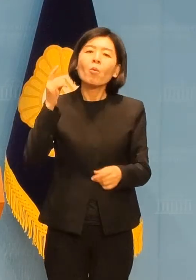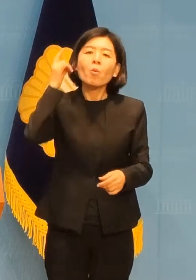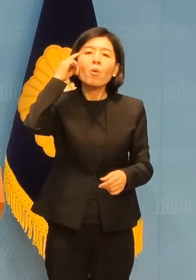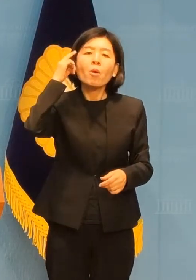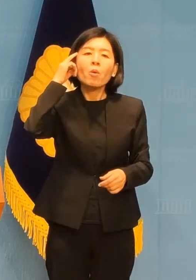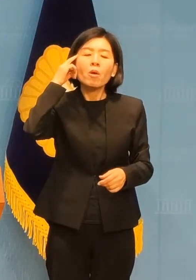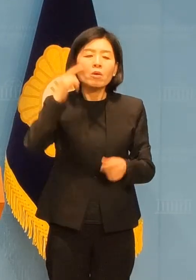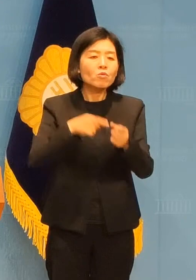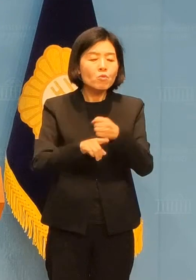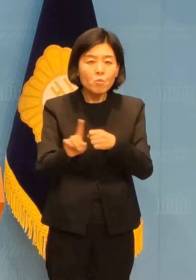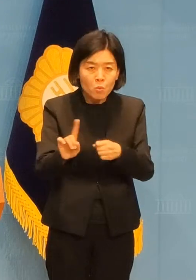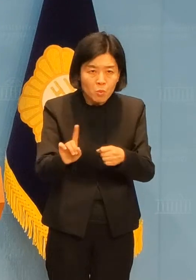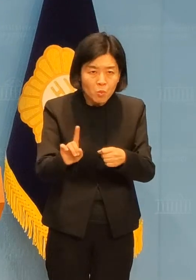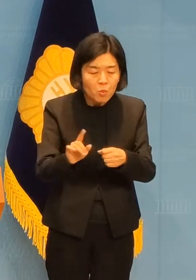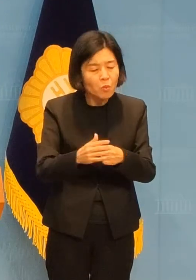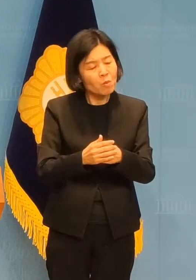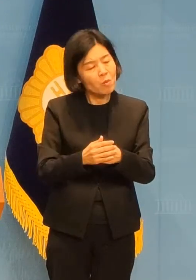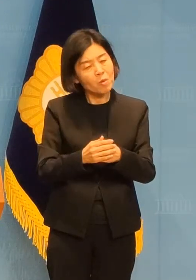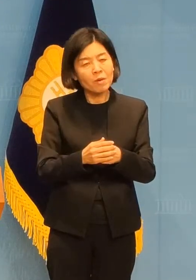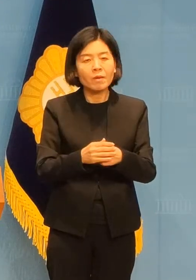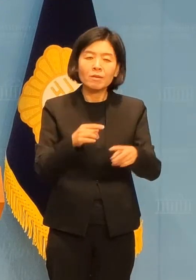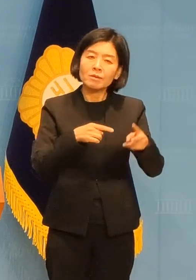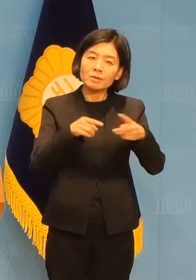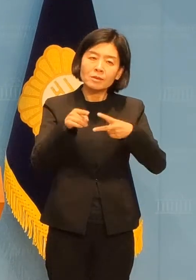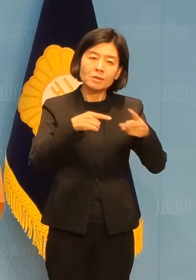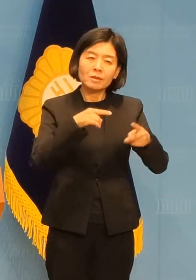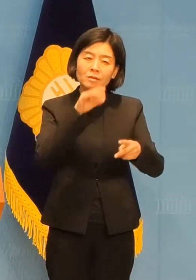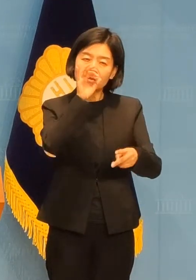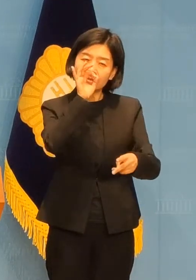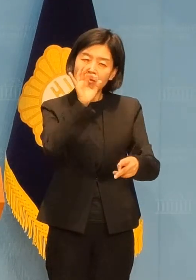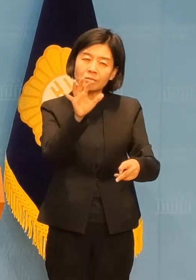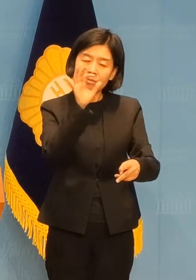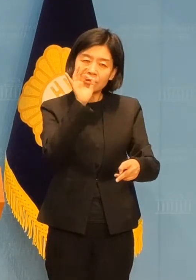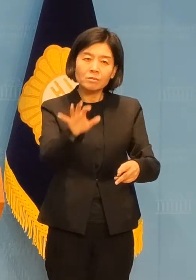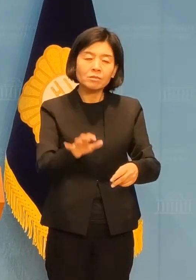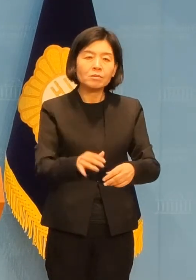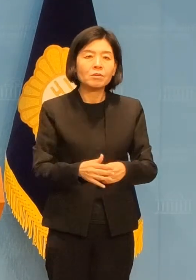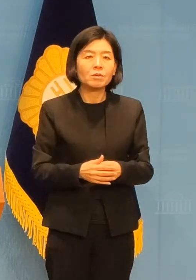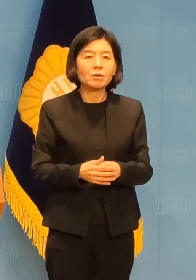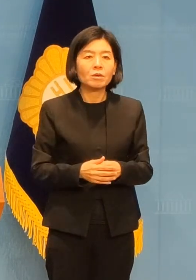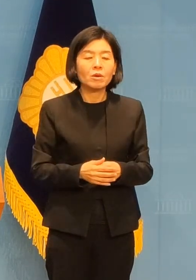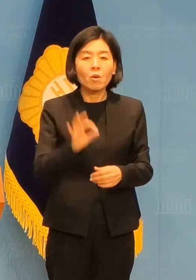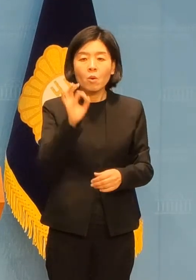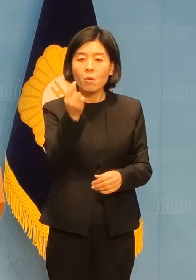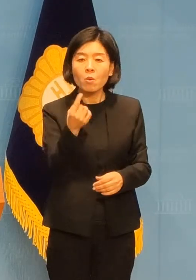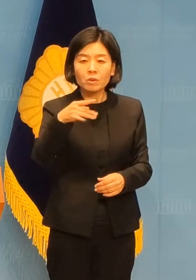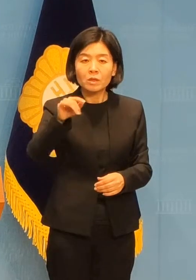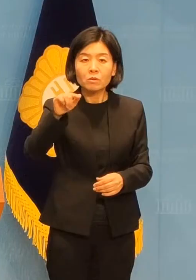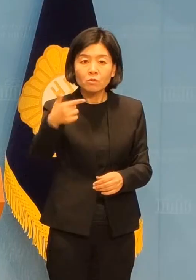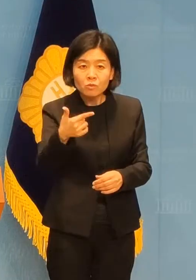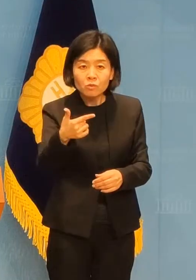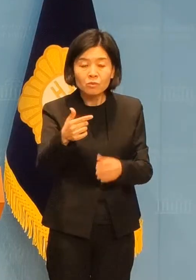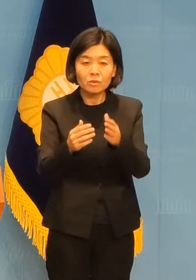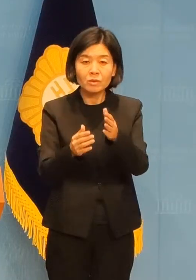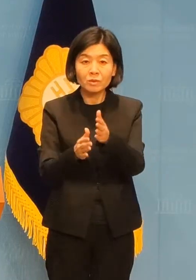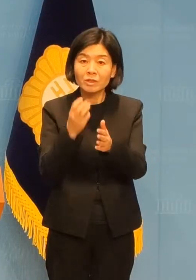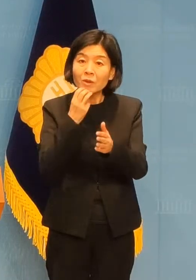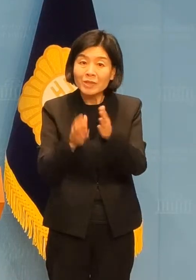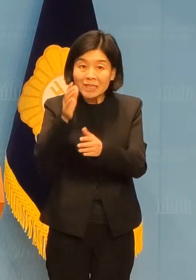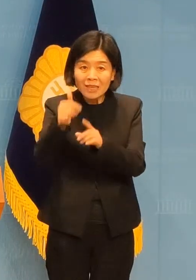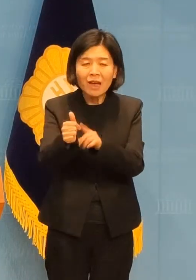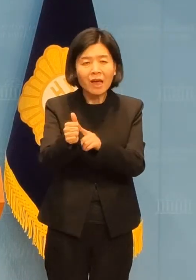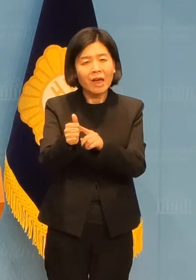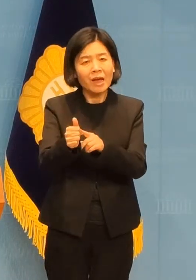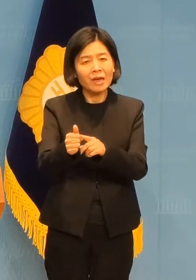것일까요? 정말 도저히 납득할 수 없는 일들입니다. 오세훈 시장의 과도한 서울시장